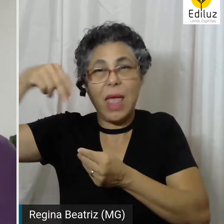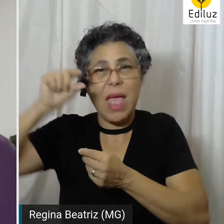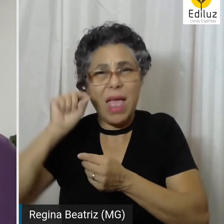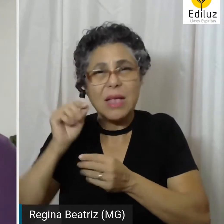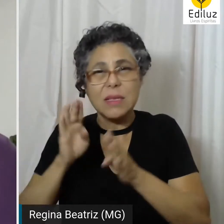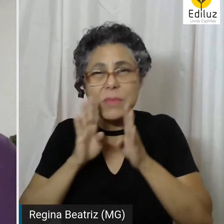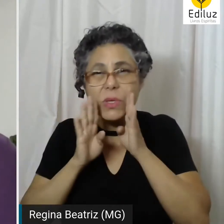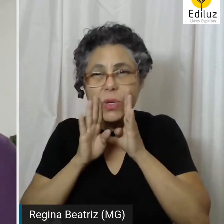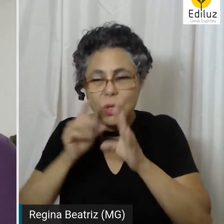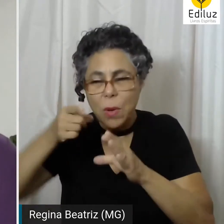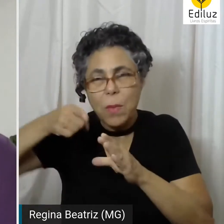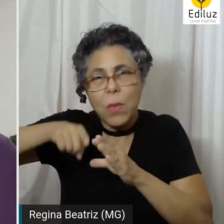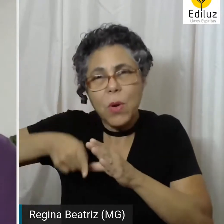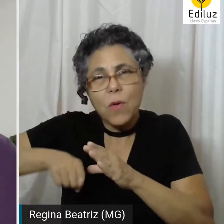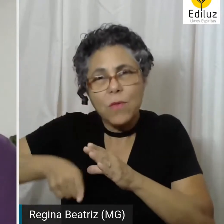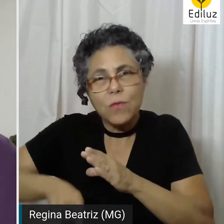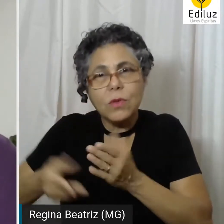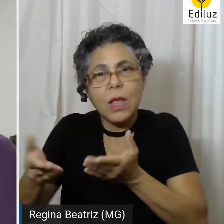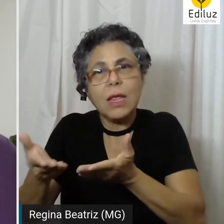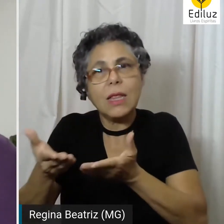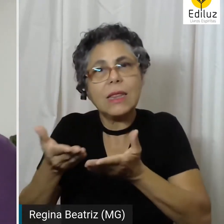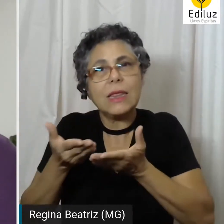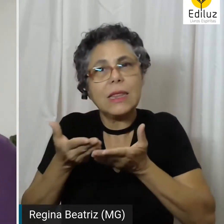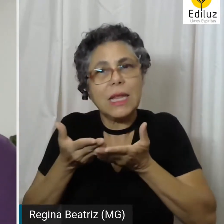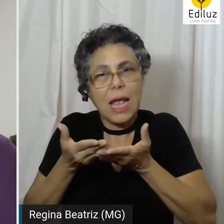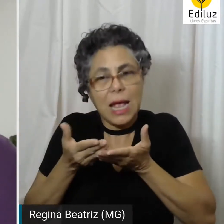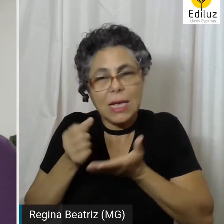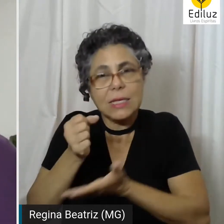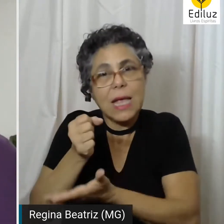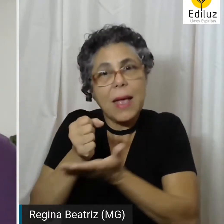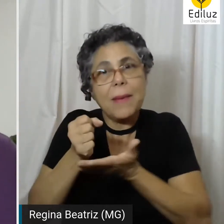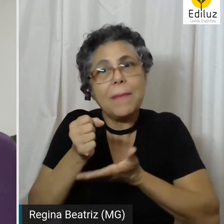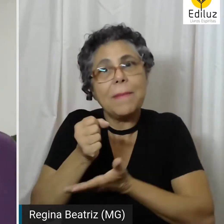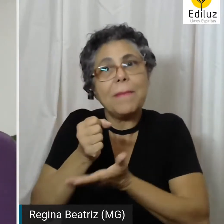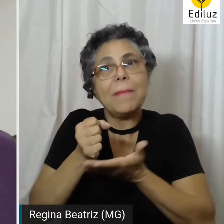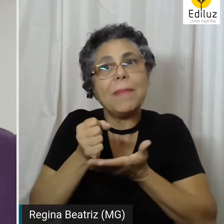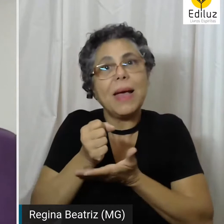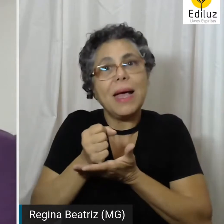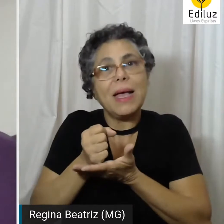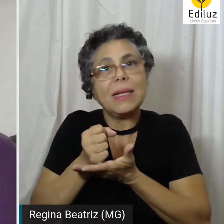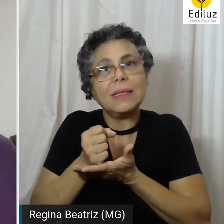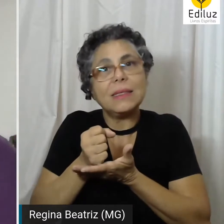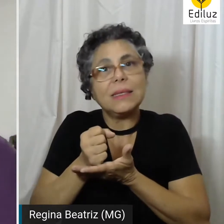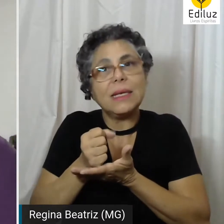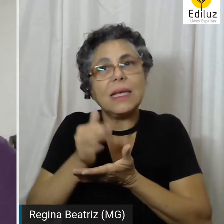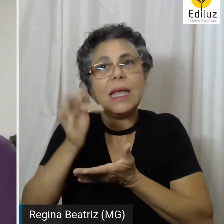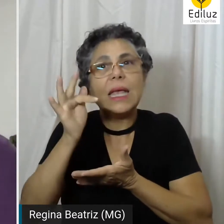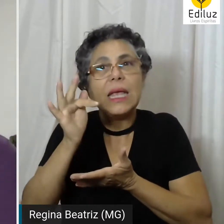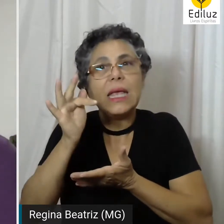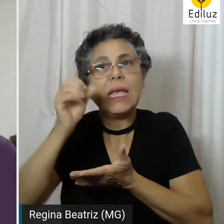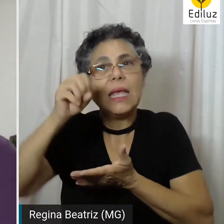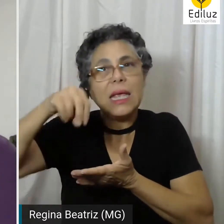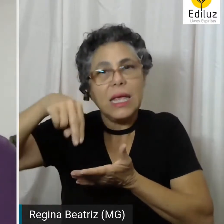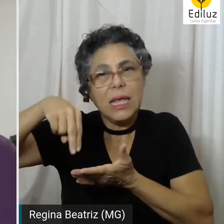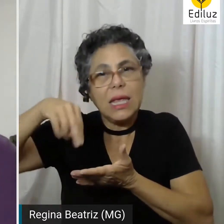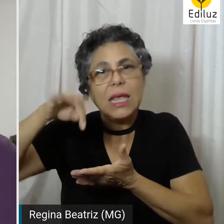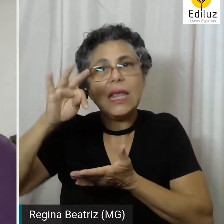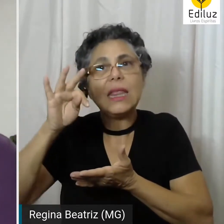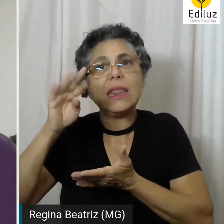profunda traz o princípio básico da integralidade do ser.